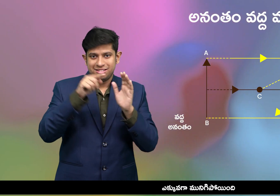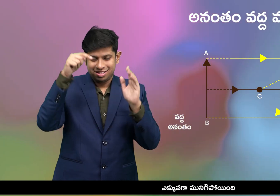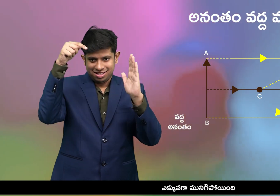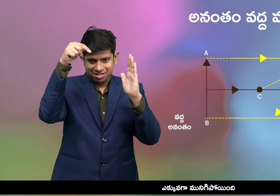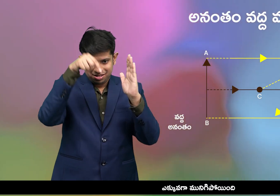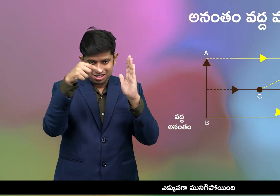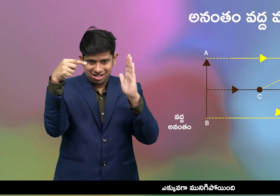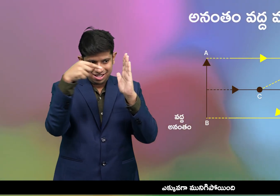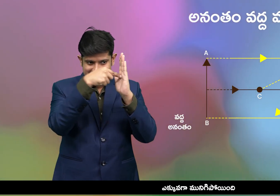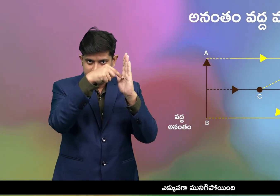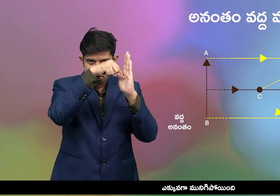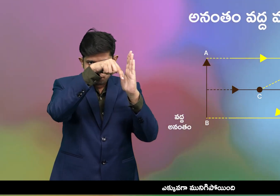ఎక్కువగా మునిగిపోయింది.